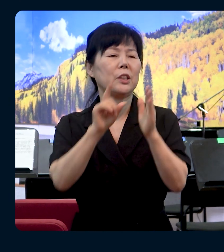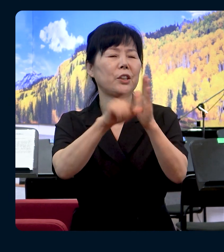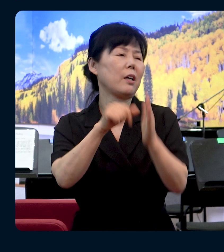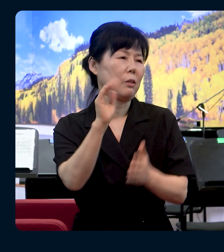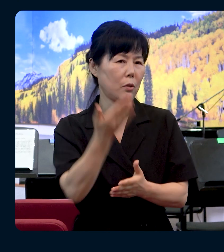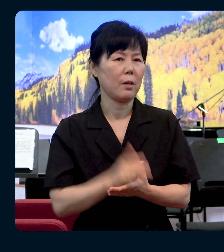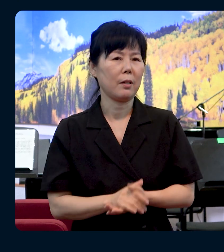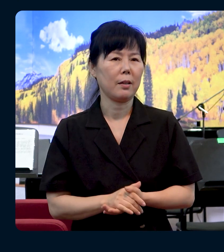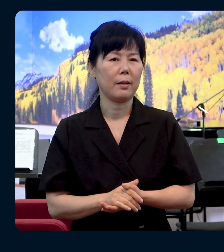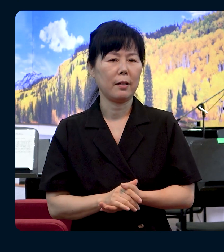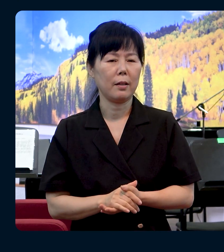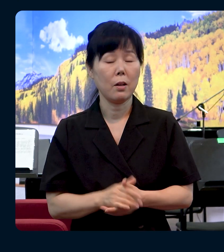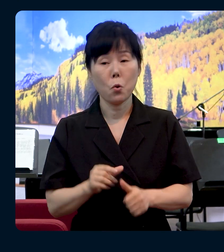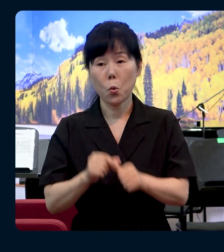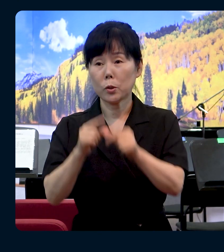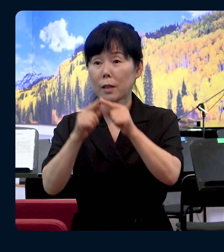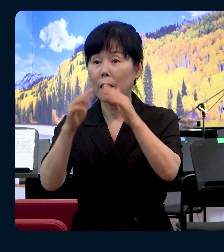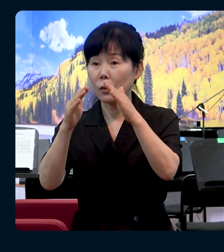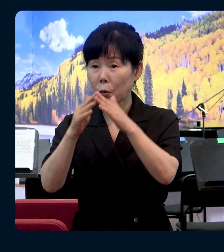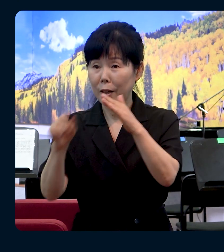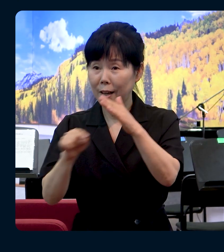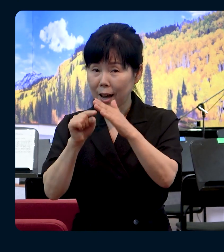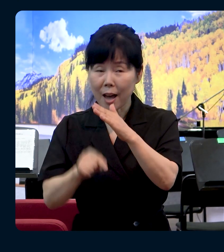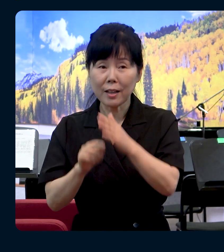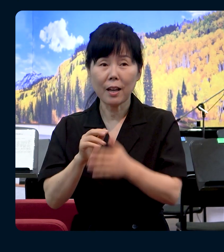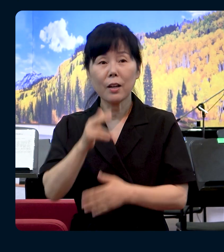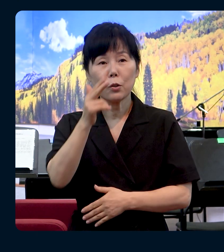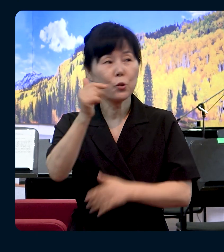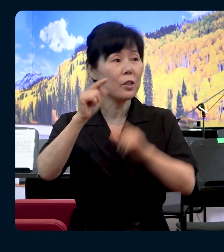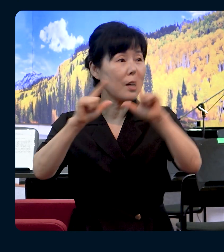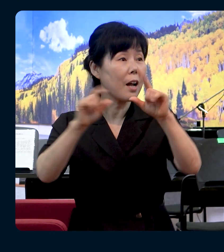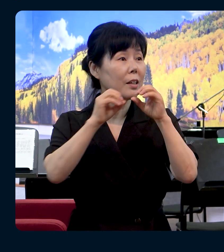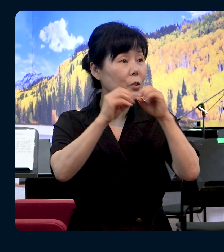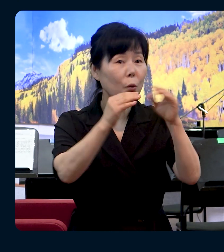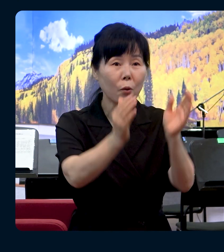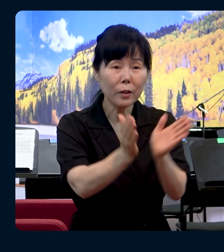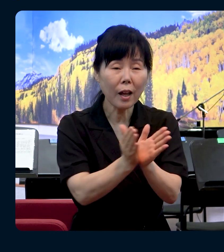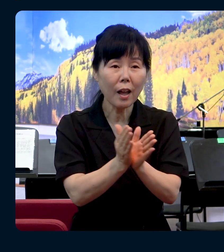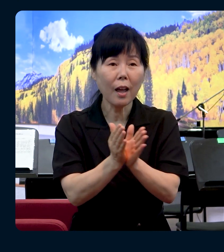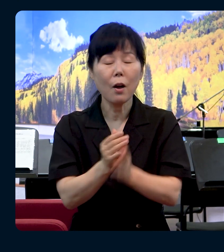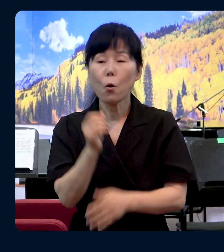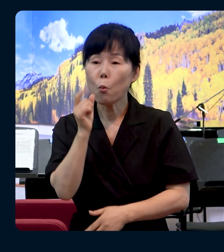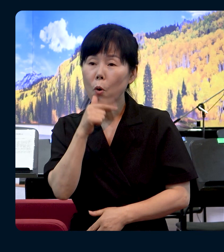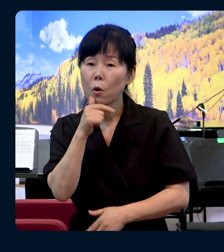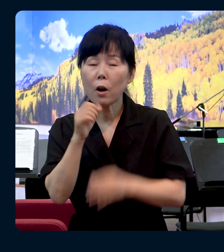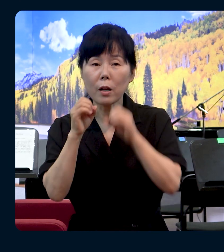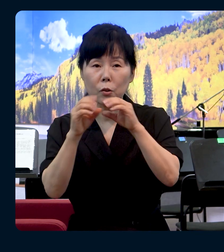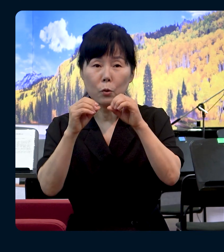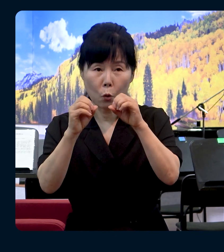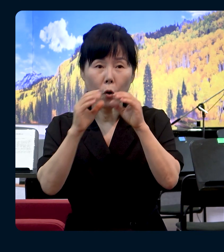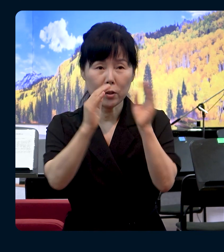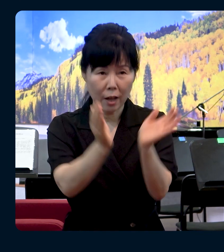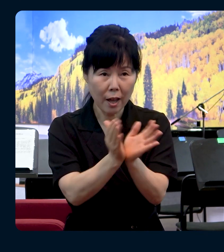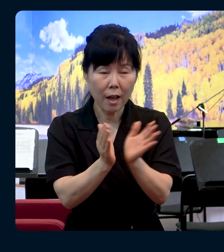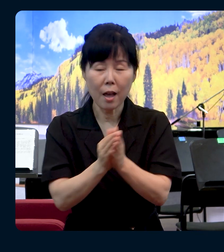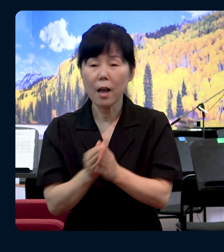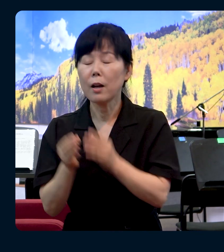저희 교회에 주일 전도대, 월요 전도대, 수요 전도대, 그리고 토요 전도대가 있습니다.